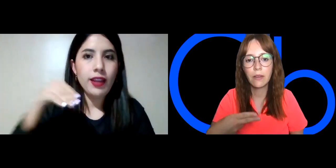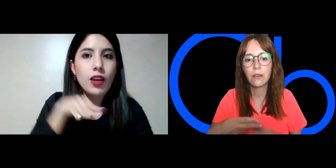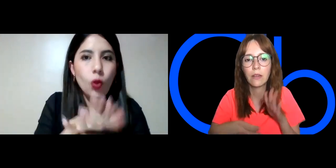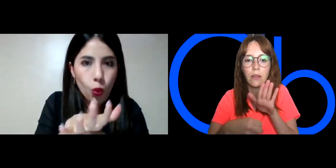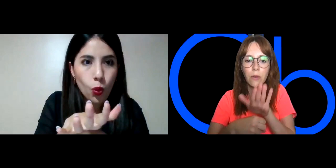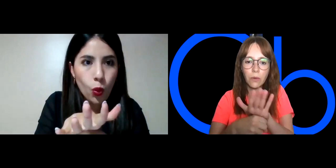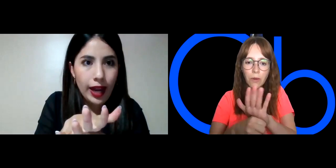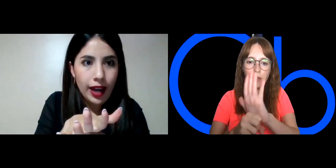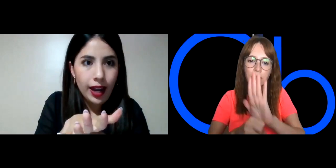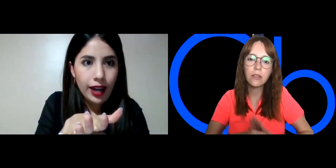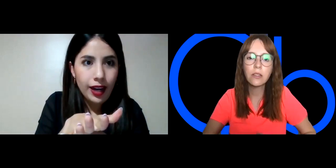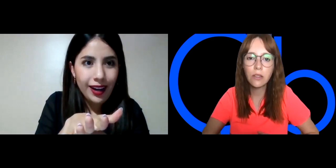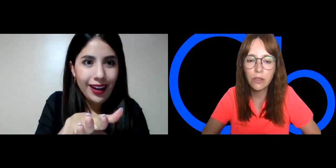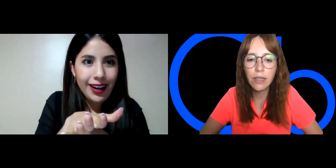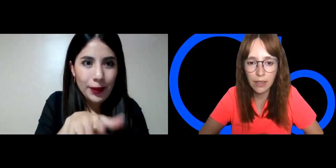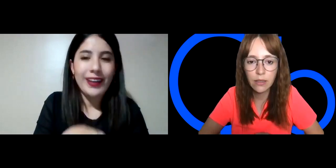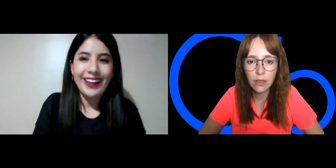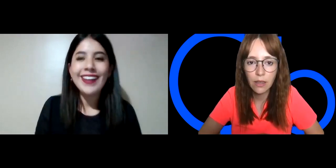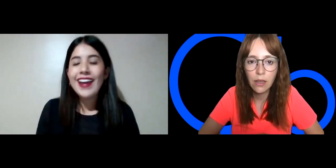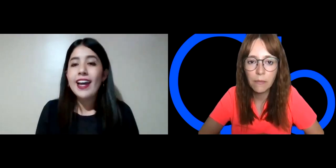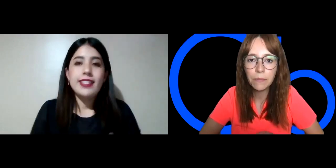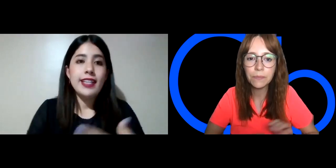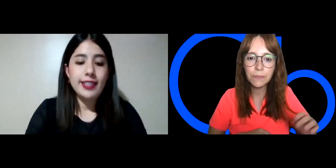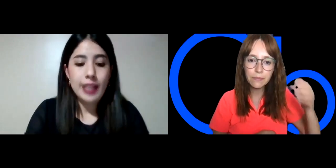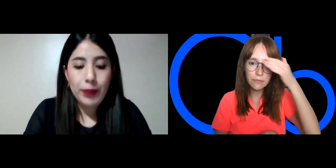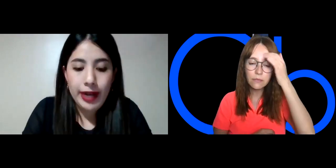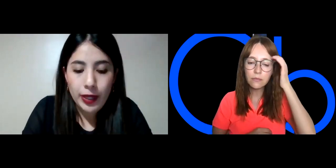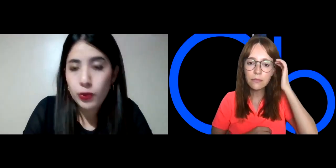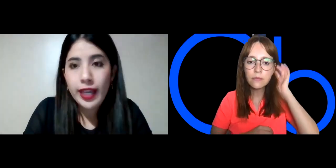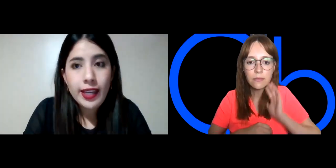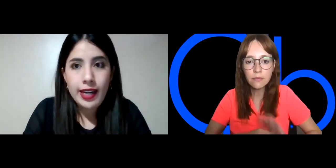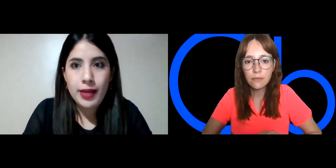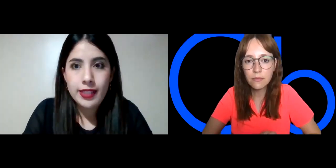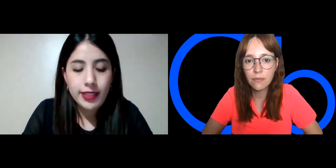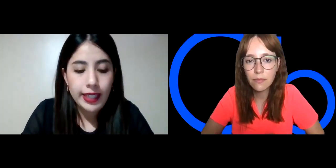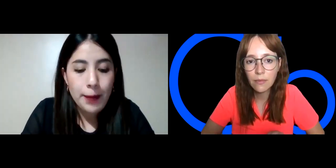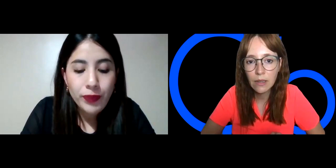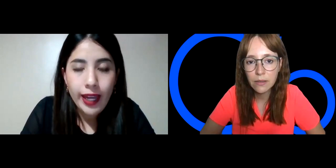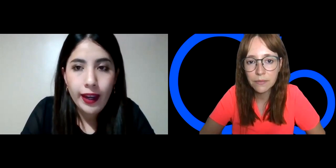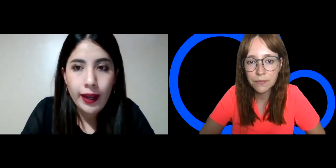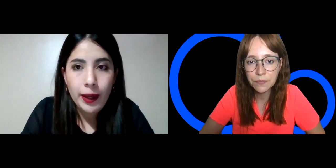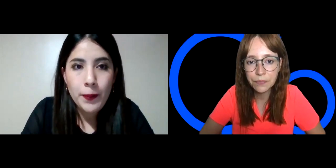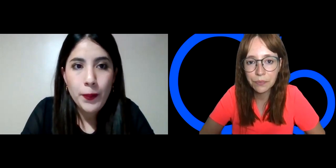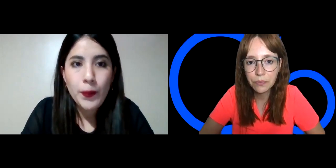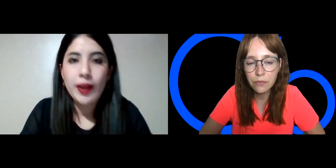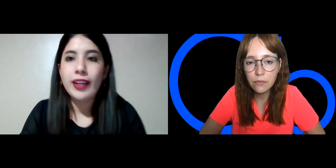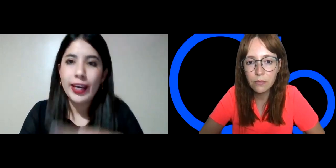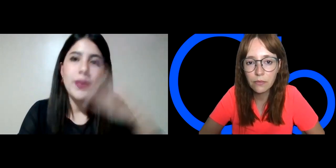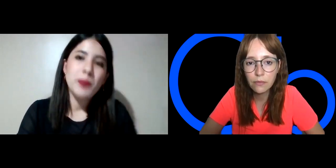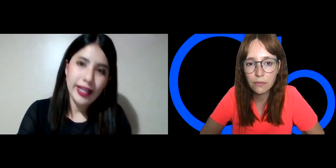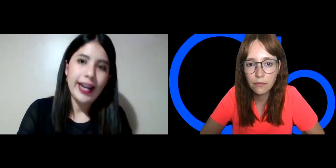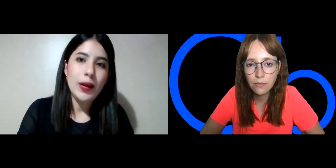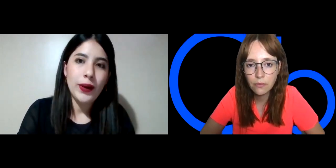nombre, ¿cuál? Ok. ¿Ok? Esa es la primera pregunta y la más sencilla.